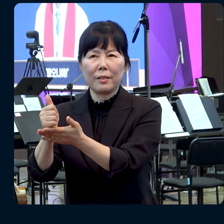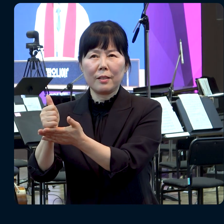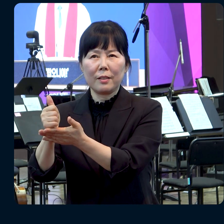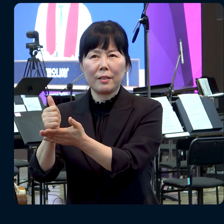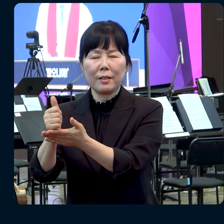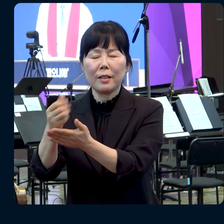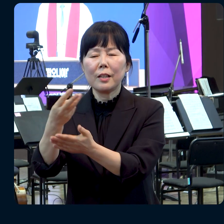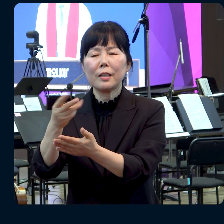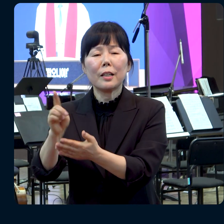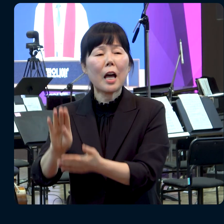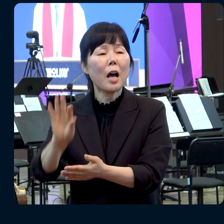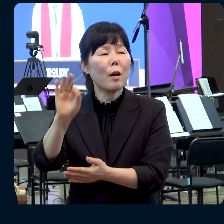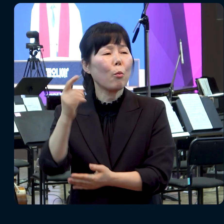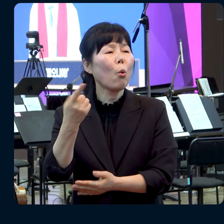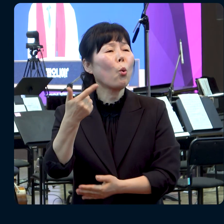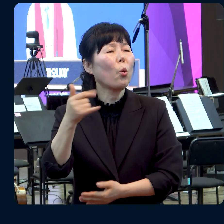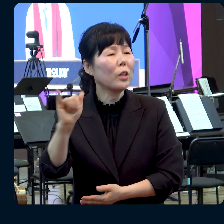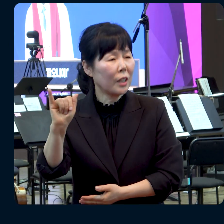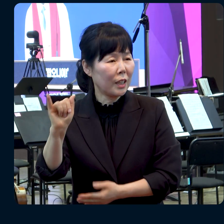라보니여.